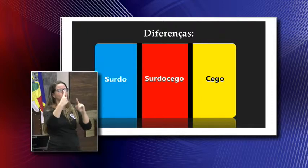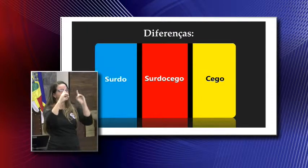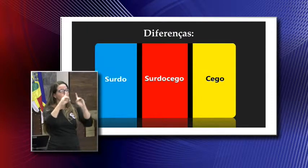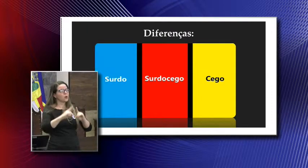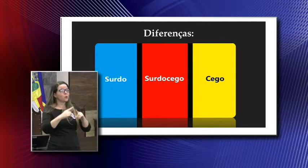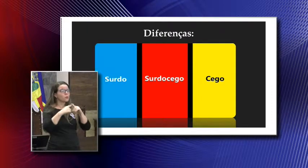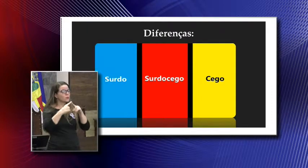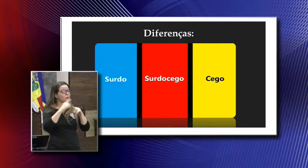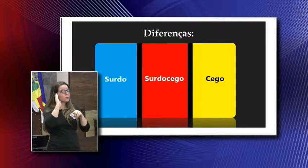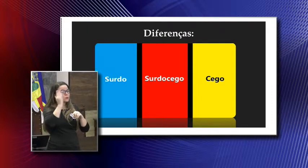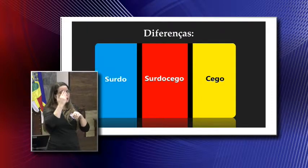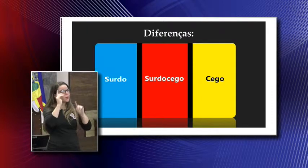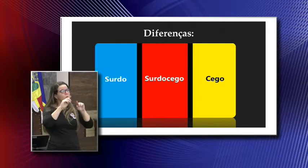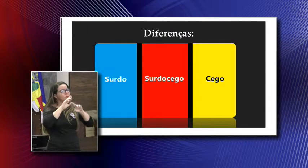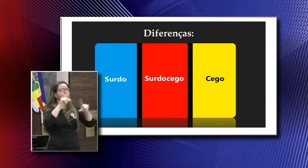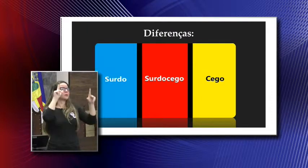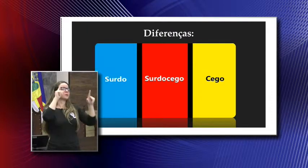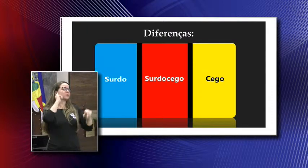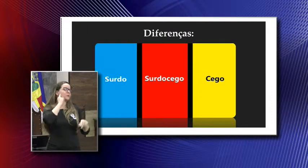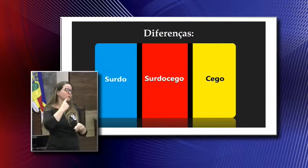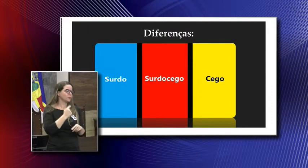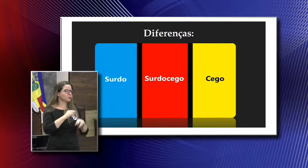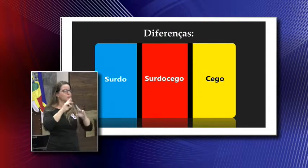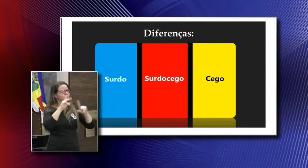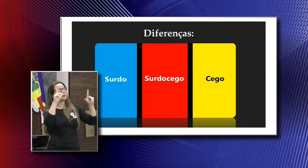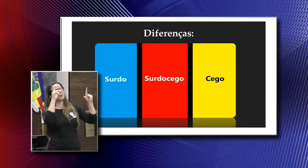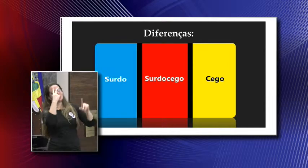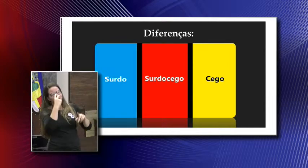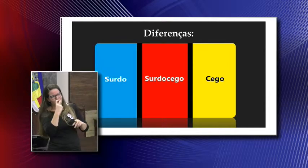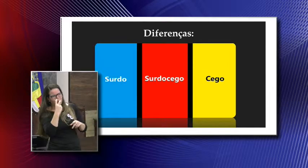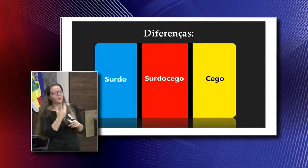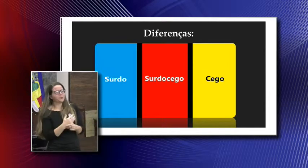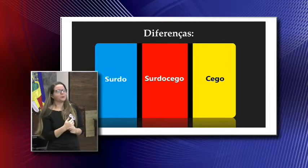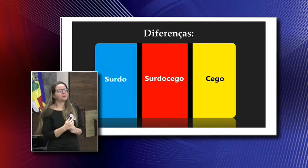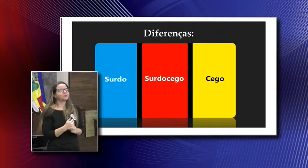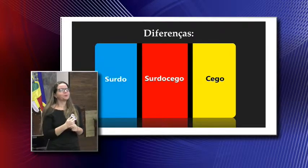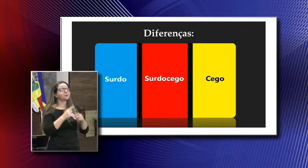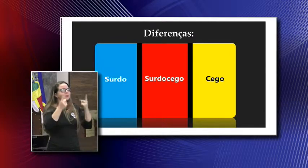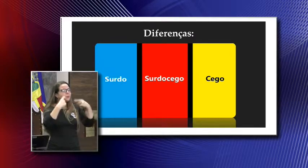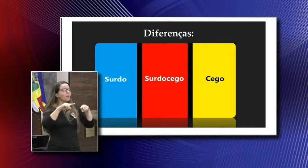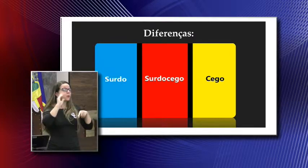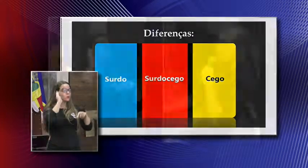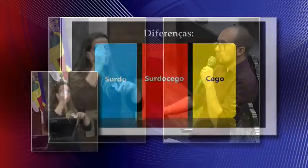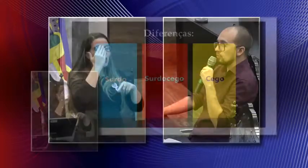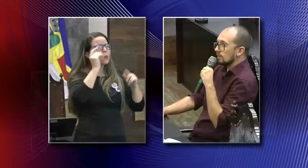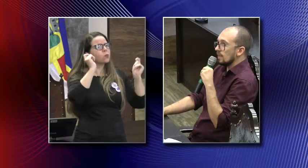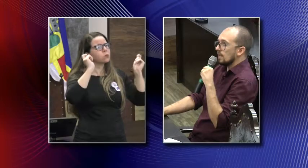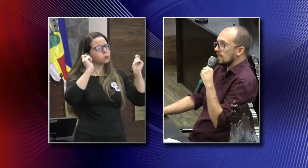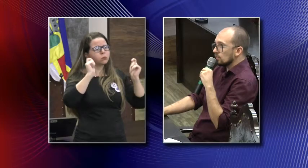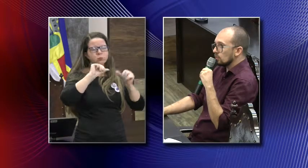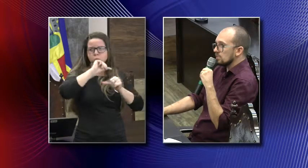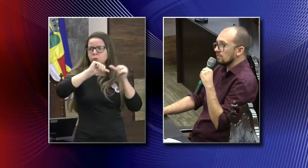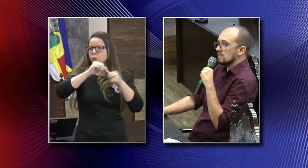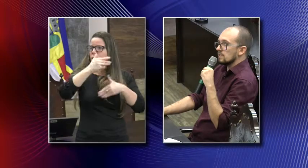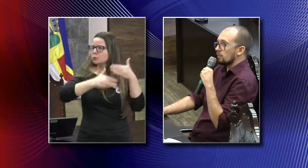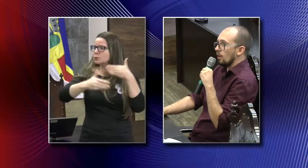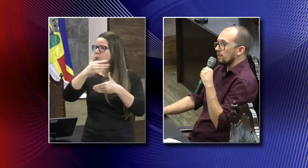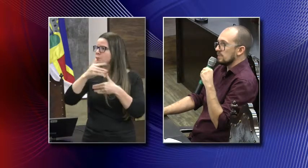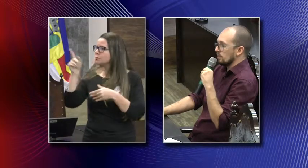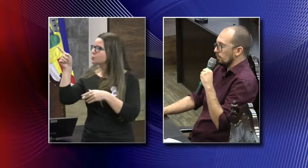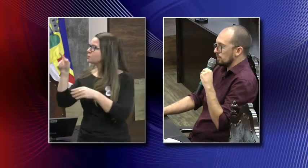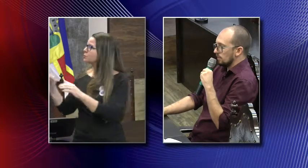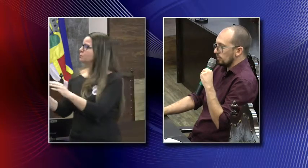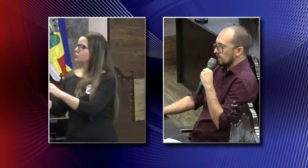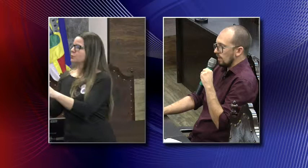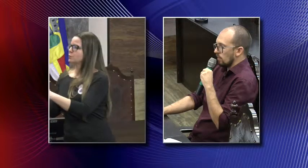é oferecido para pessoas com deficiência visual unidas, né? Então, são características exclusivas e